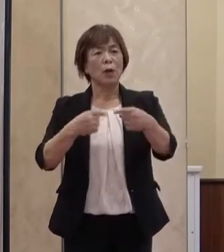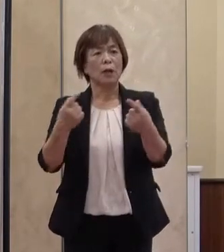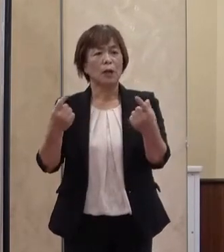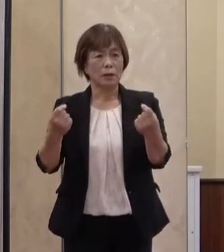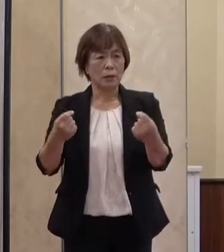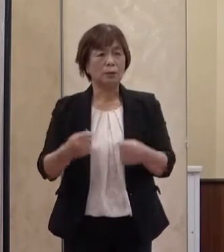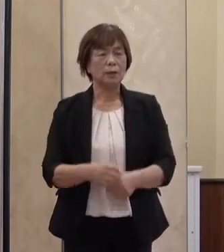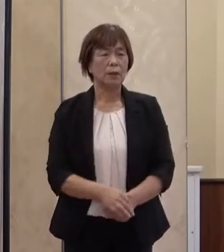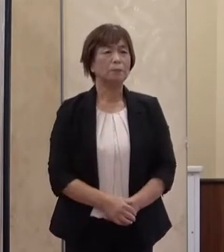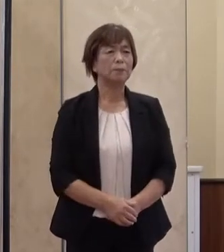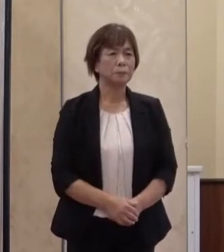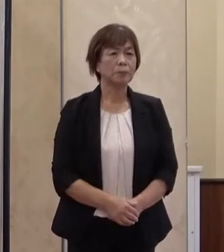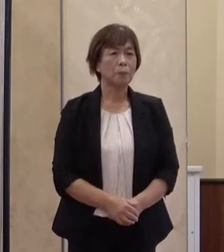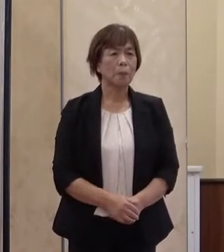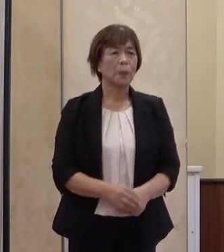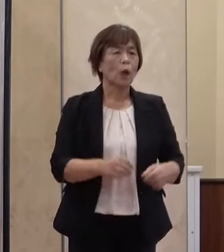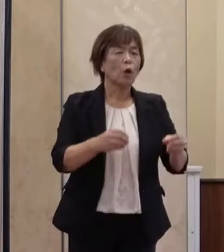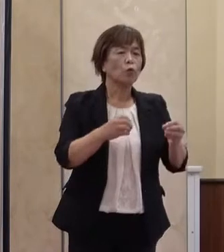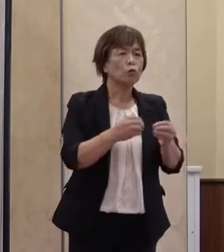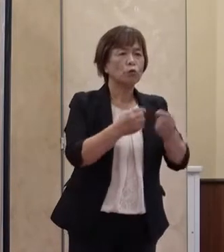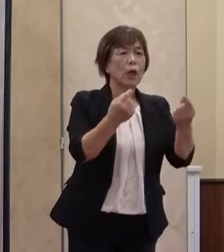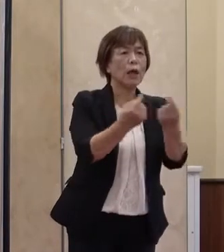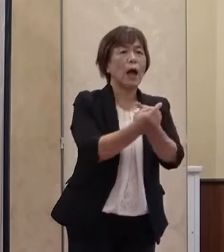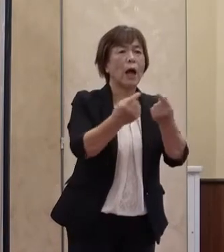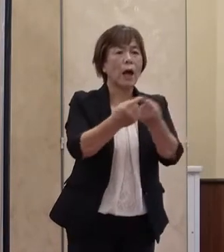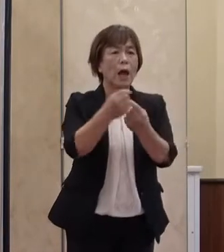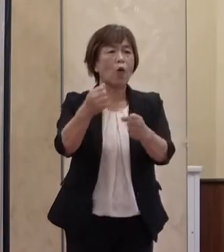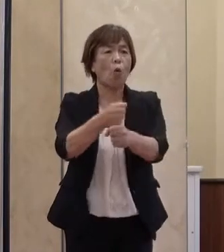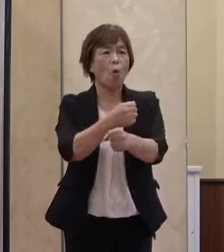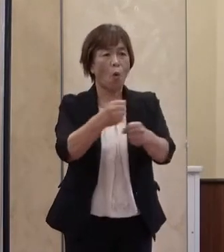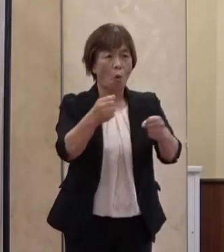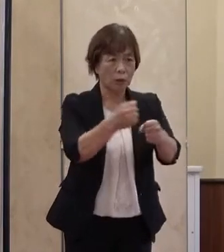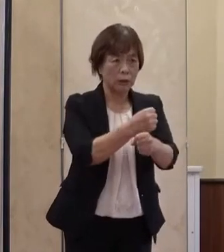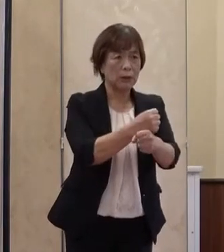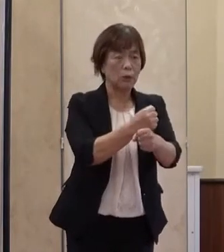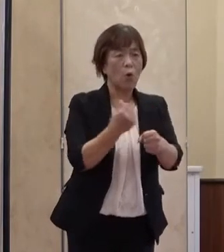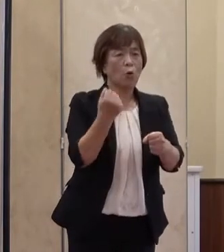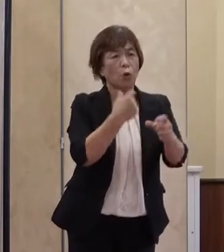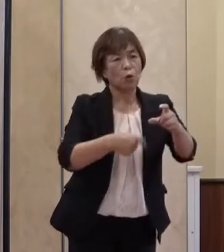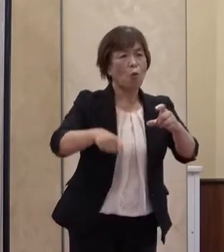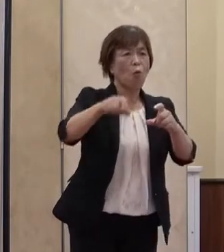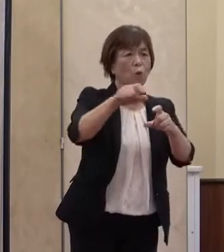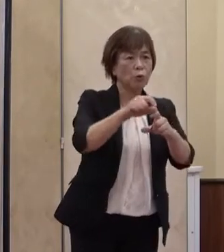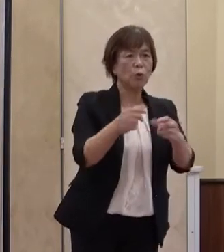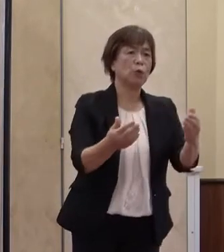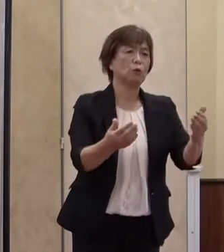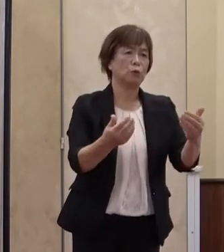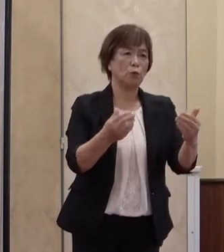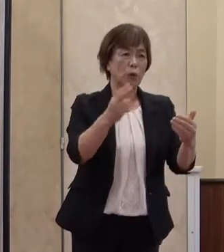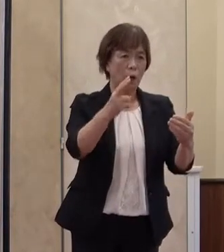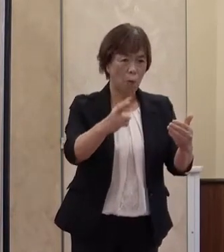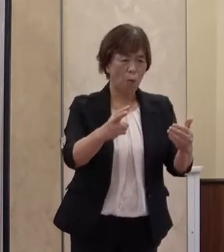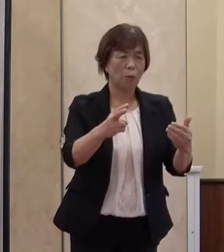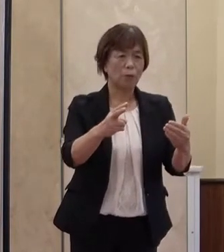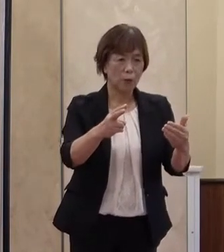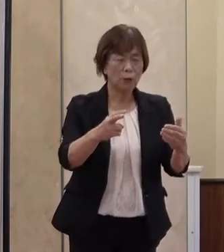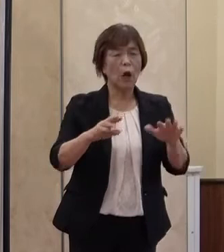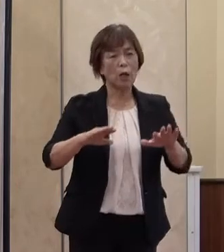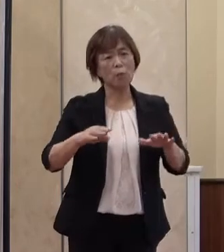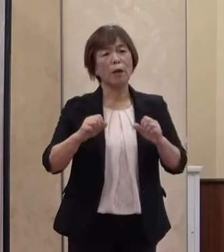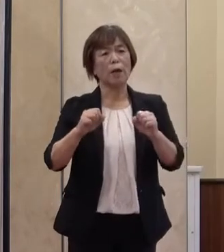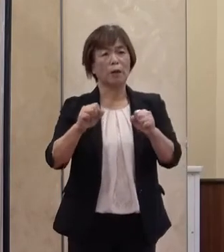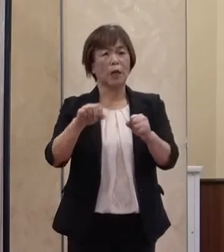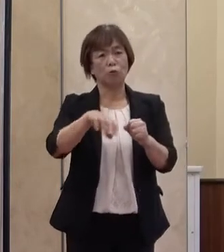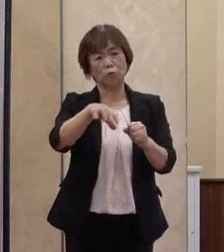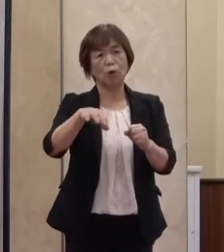その付け替え工事、より高機能な、強いものにしていくというのを今進めているところです。だから